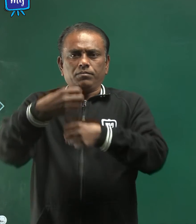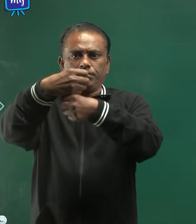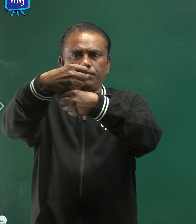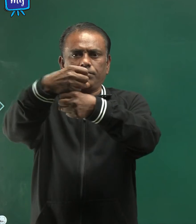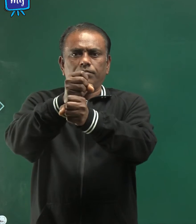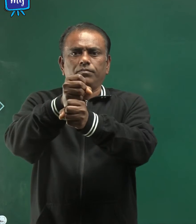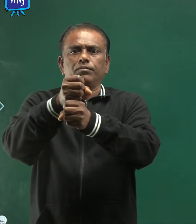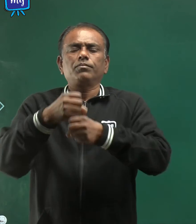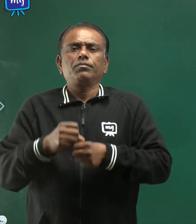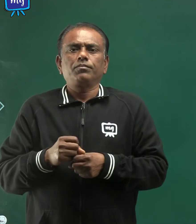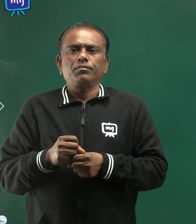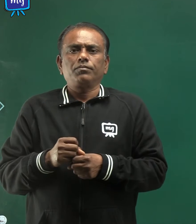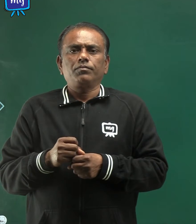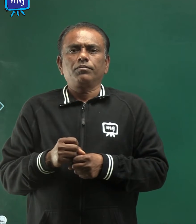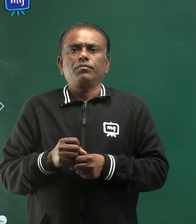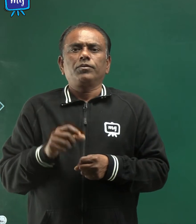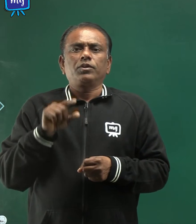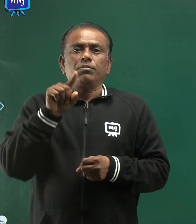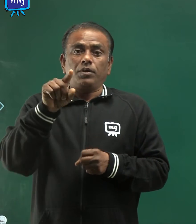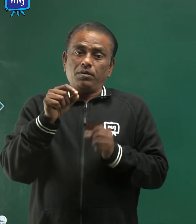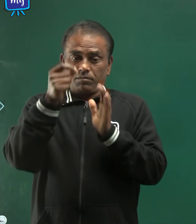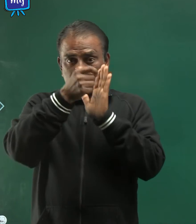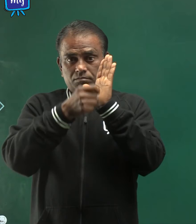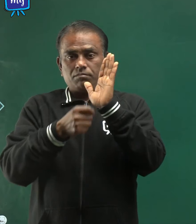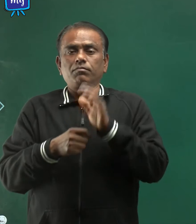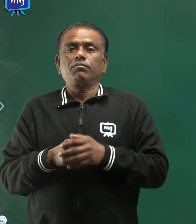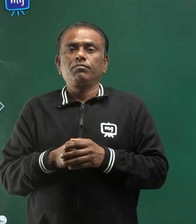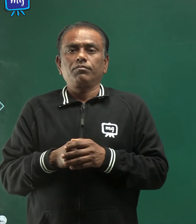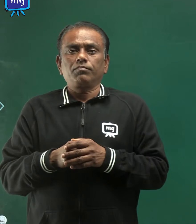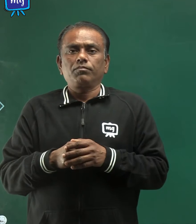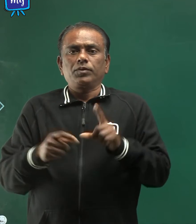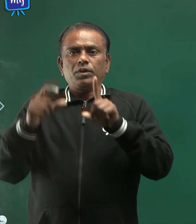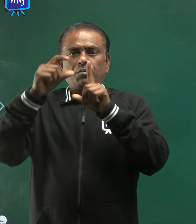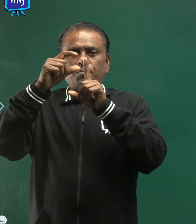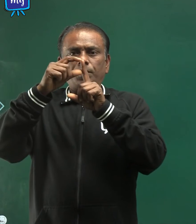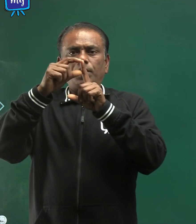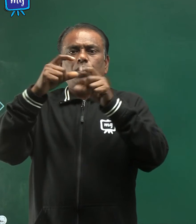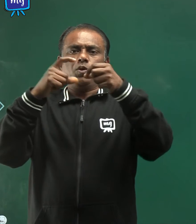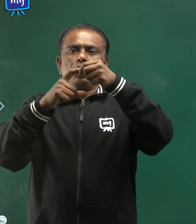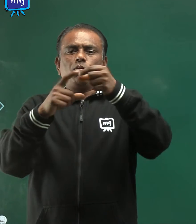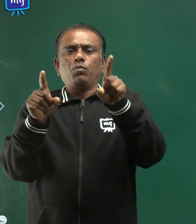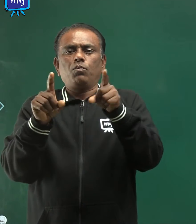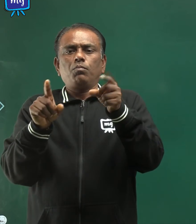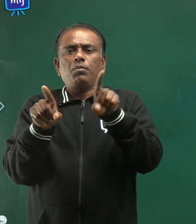रचना कीजिए जब दिया है कि पी क्यू बराबर 3 सेमी,